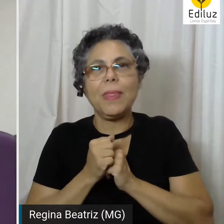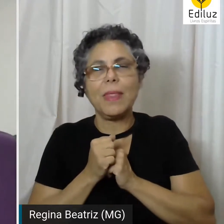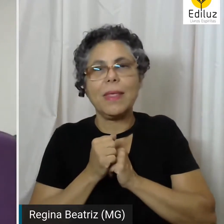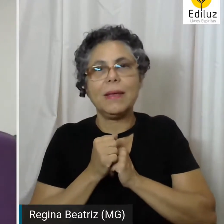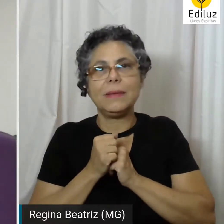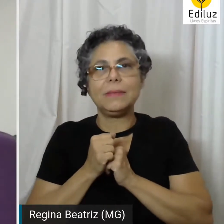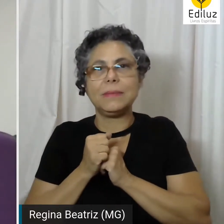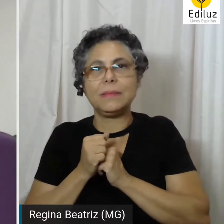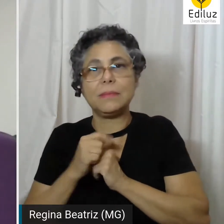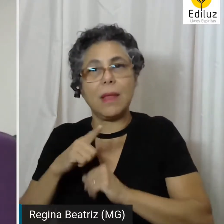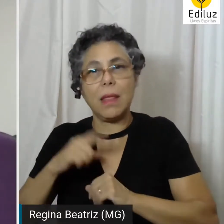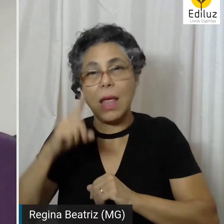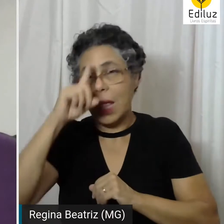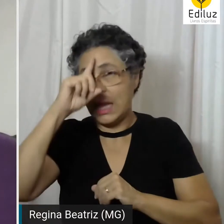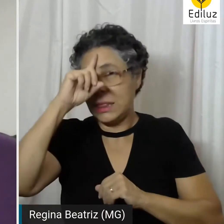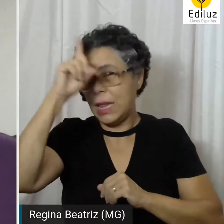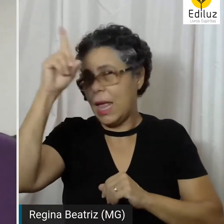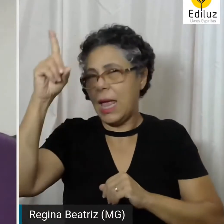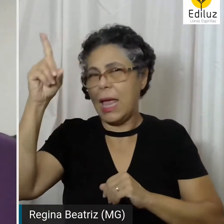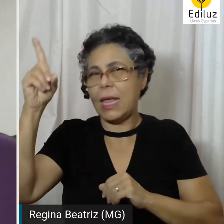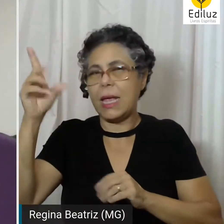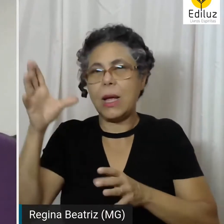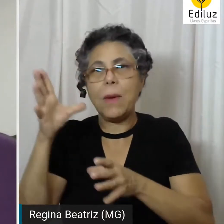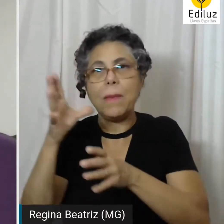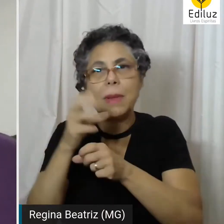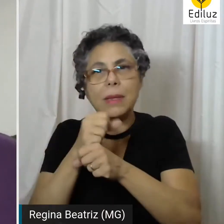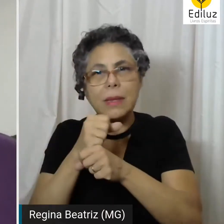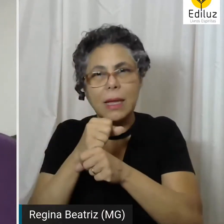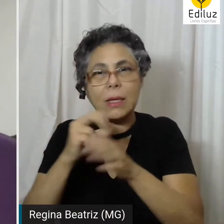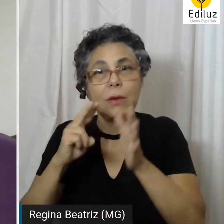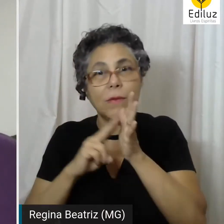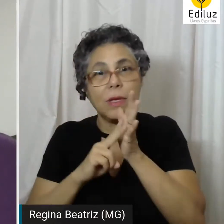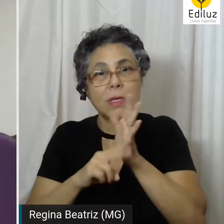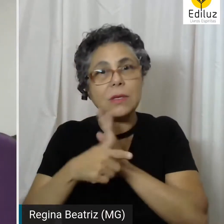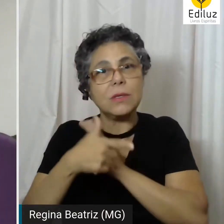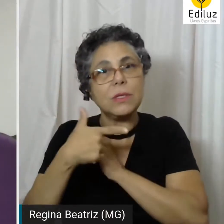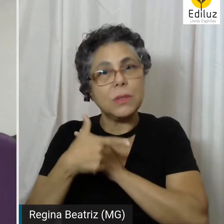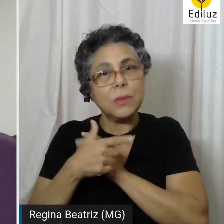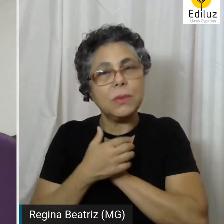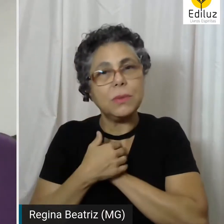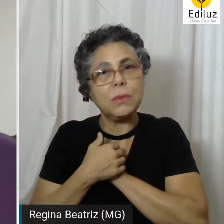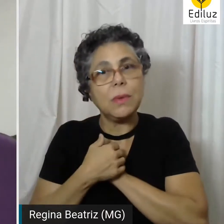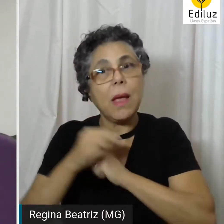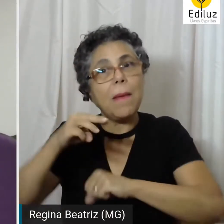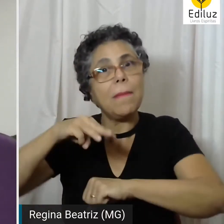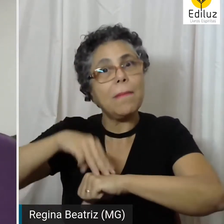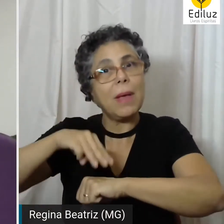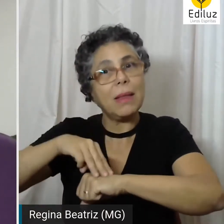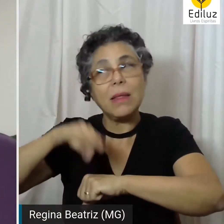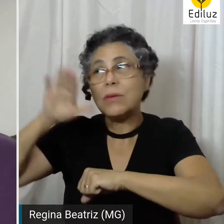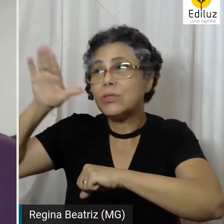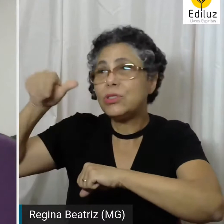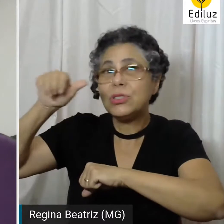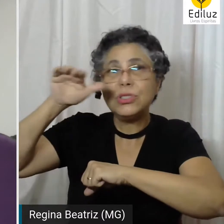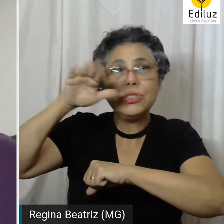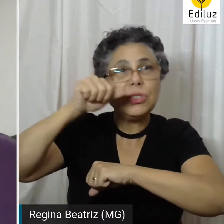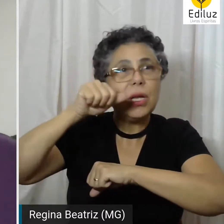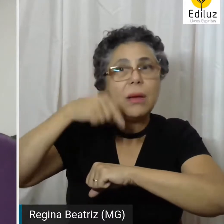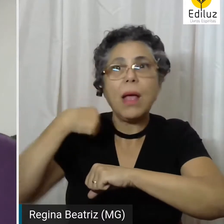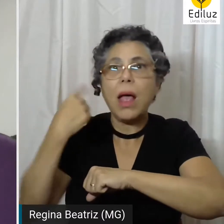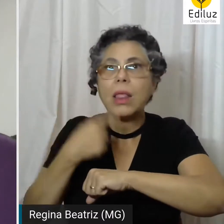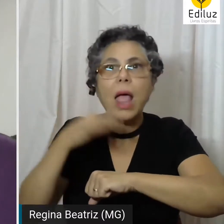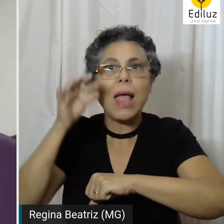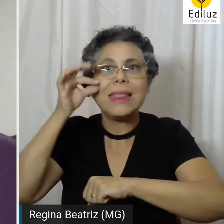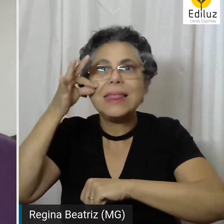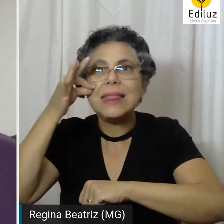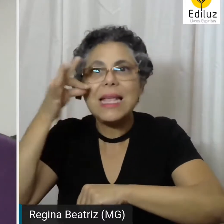que tem a ideia complementada no versículo 2, Mateus nos chama a atenção que aquilo